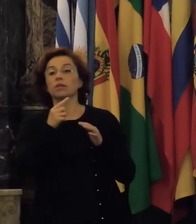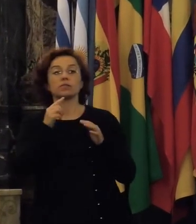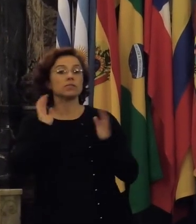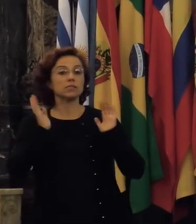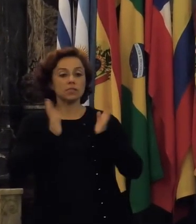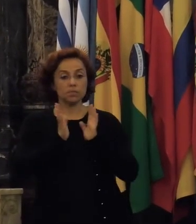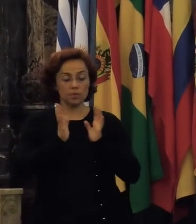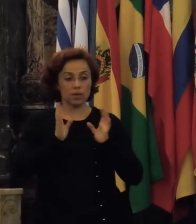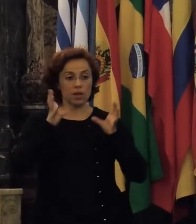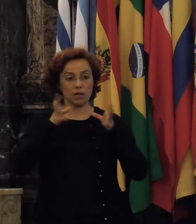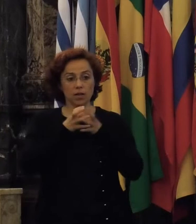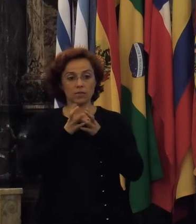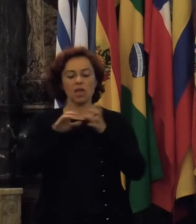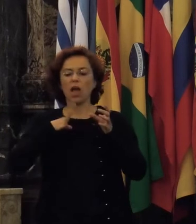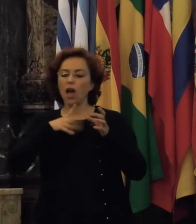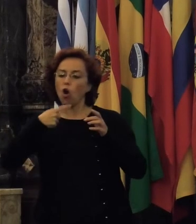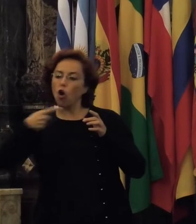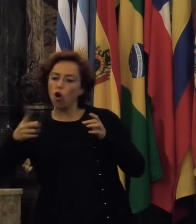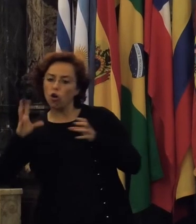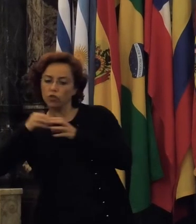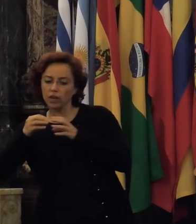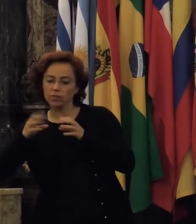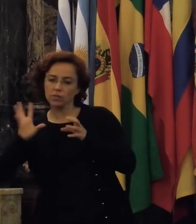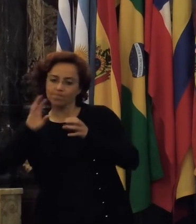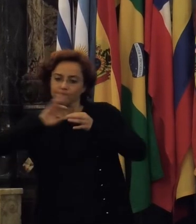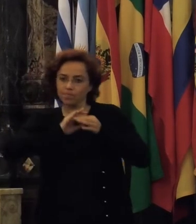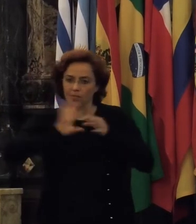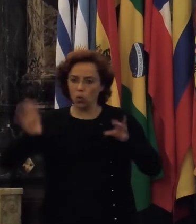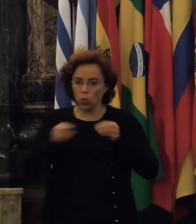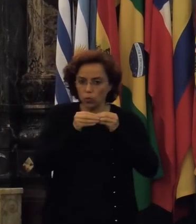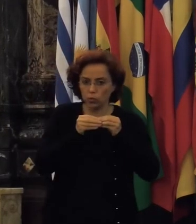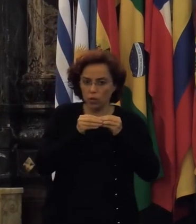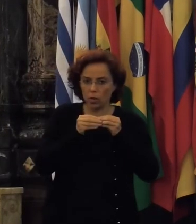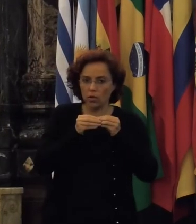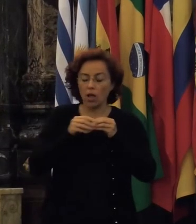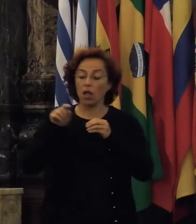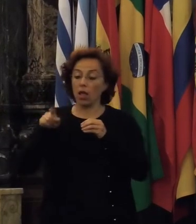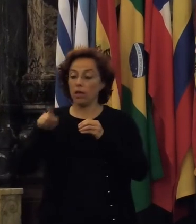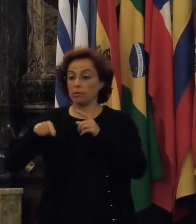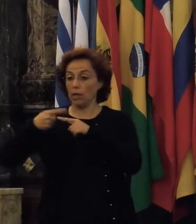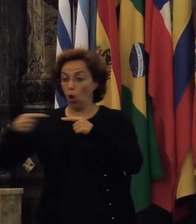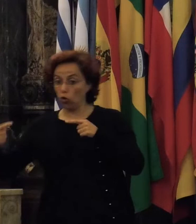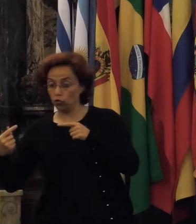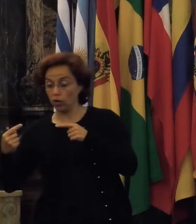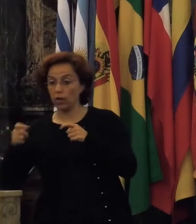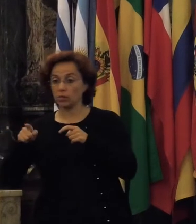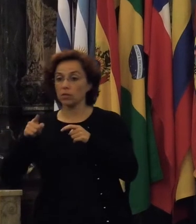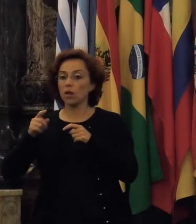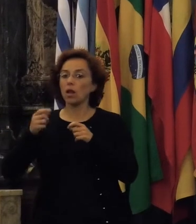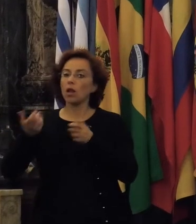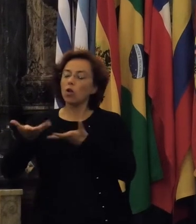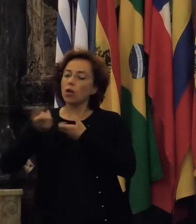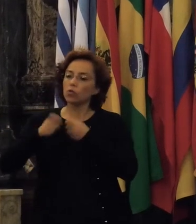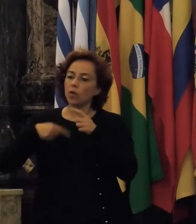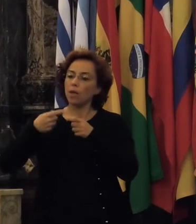e interdisciplinarias. Esas otras cartografías nos convocan a poder dar otro